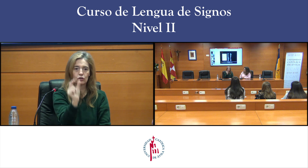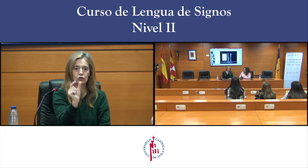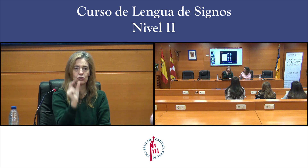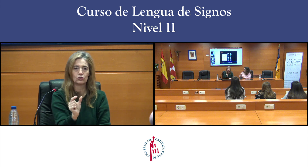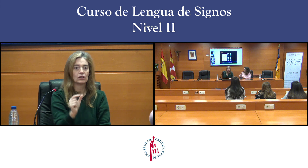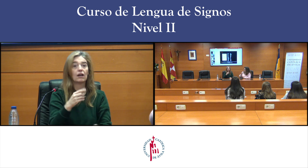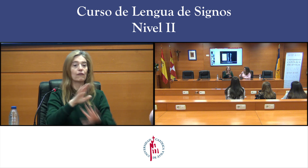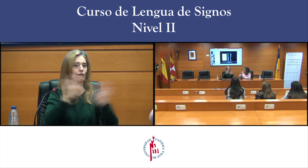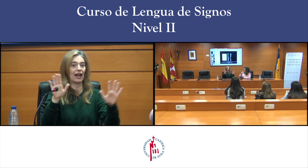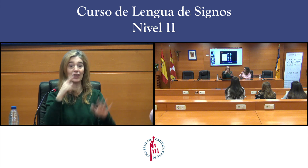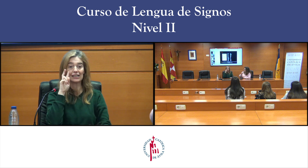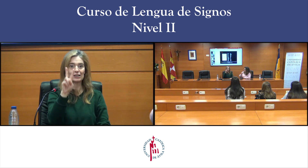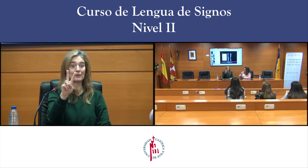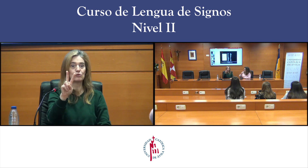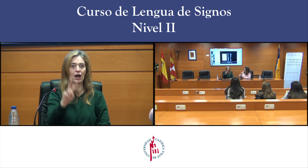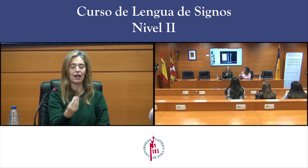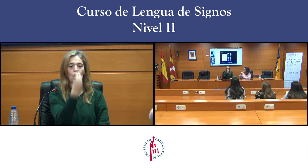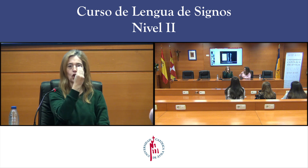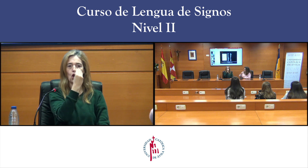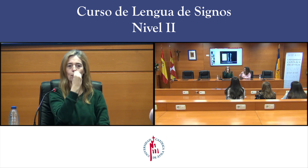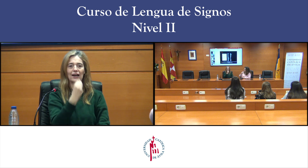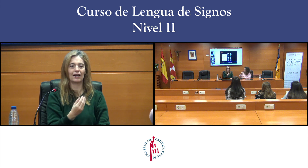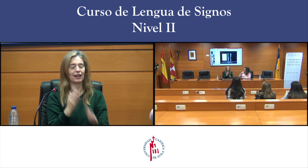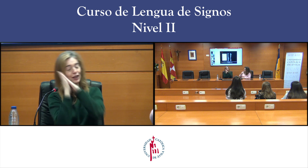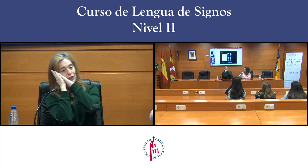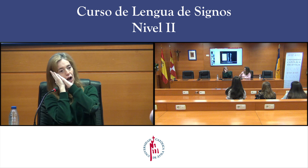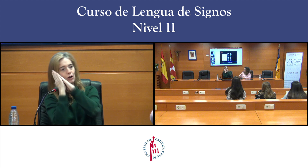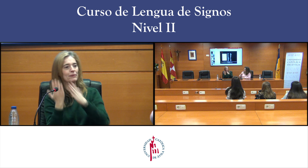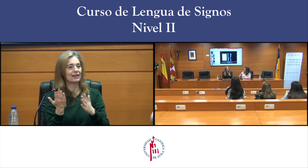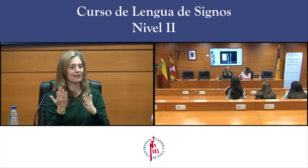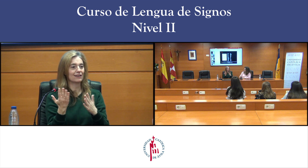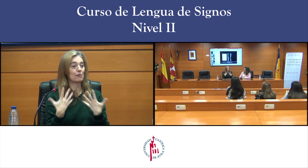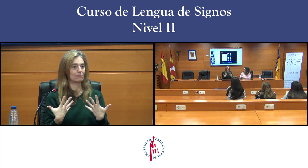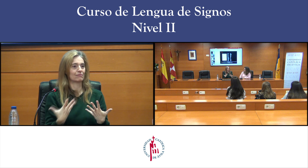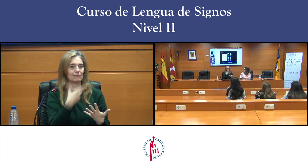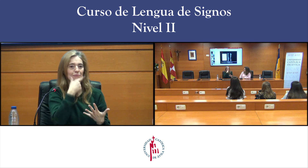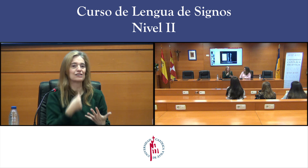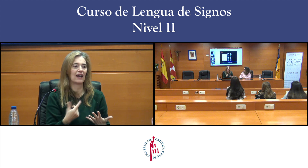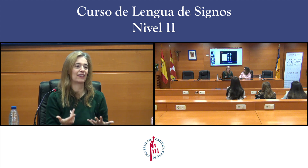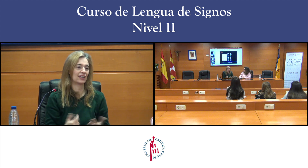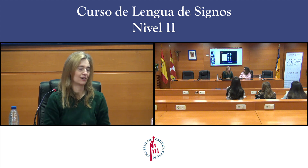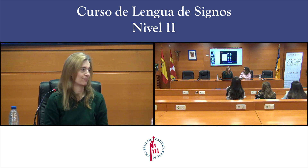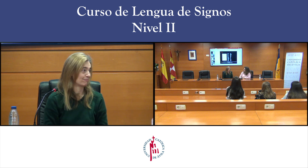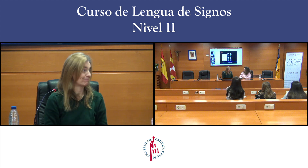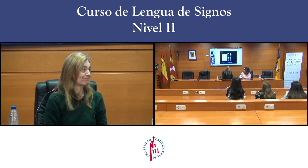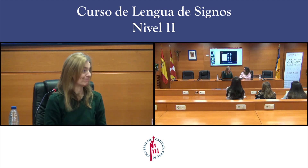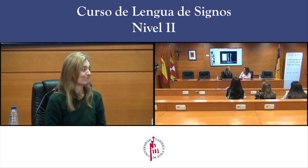por eso es más fácil usar los verbos que es más corto sin conjugar y es mucho más visual Y es más